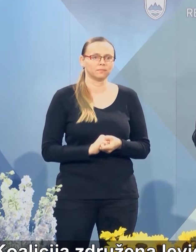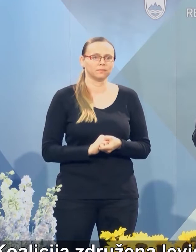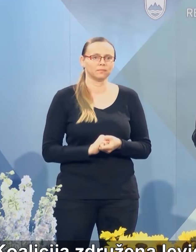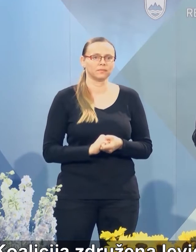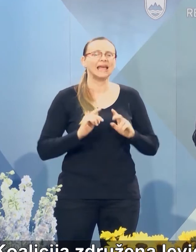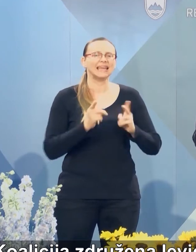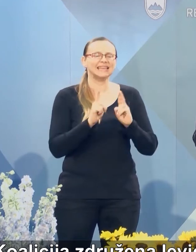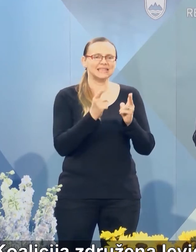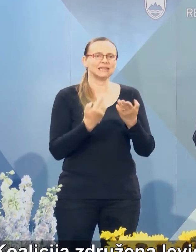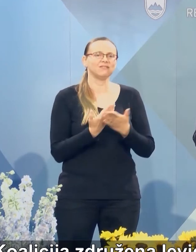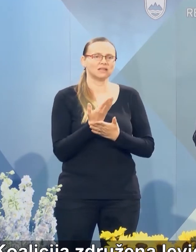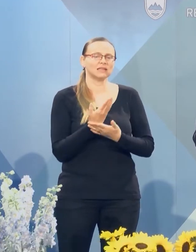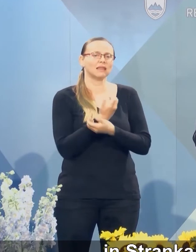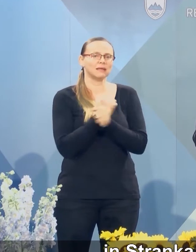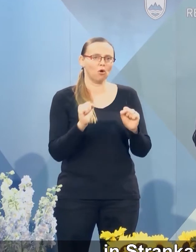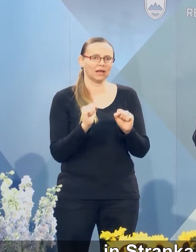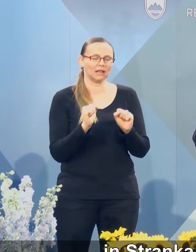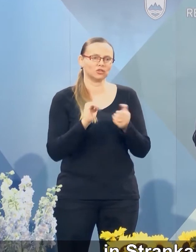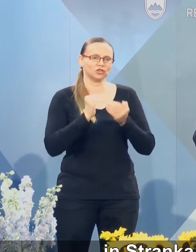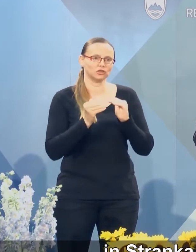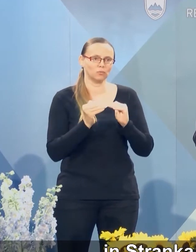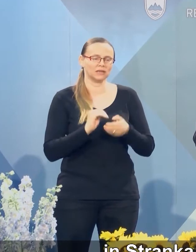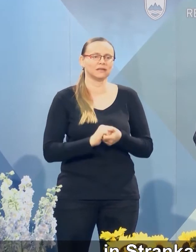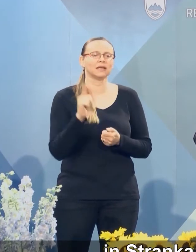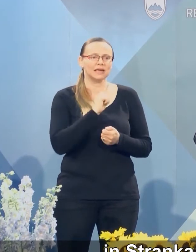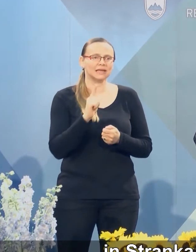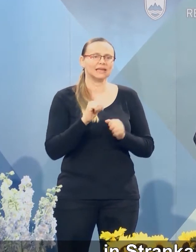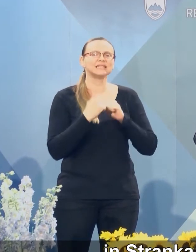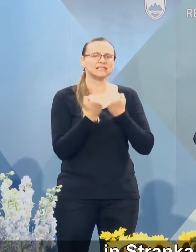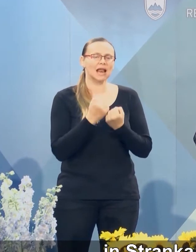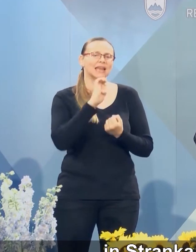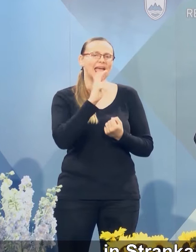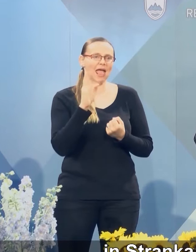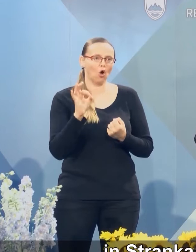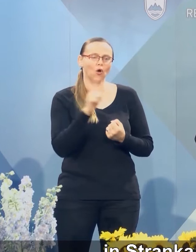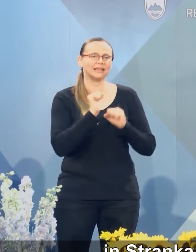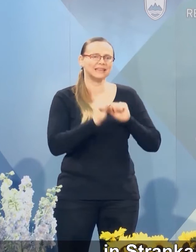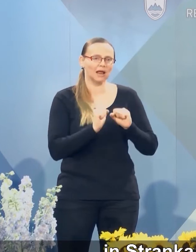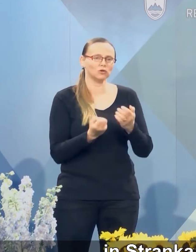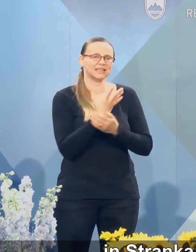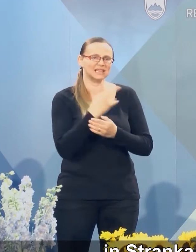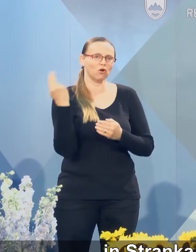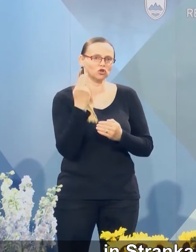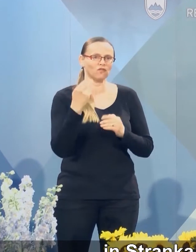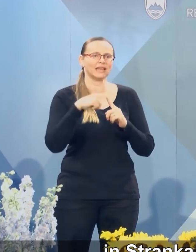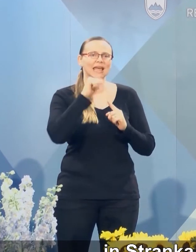Iniciativa za demokratični socializem IDS in stranka za ekosocializem in trajnostni razvoj Slovenije TRS